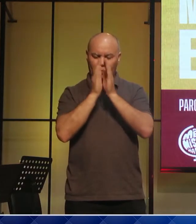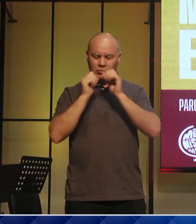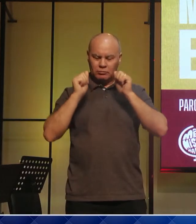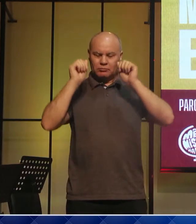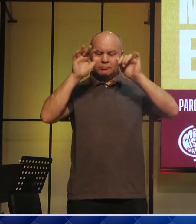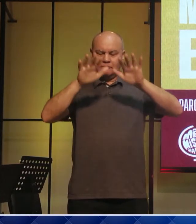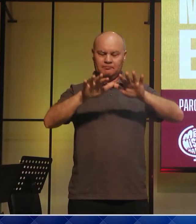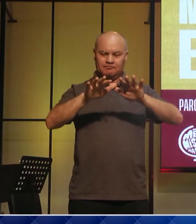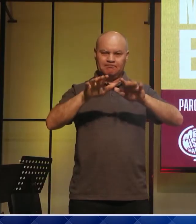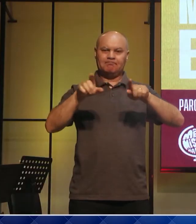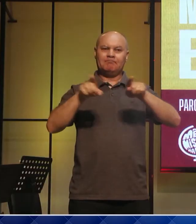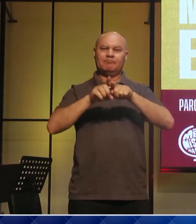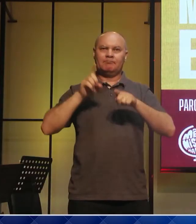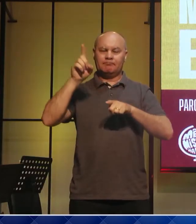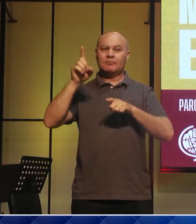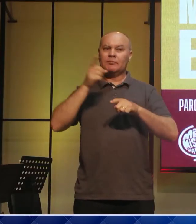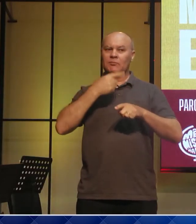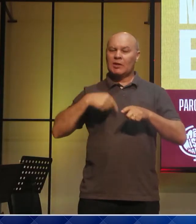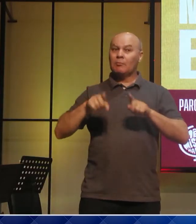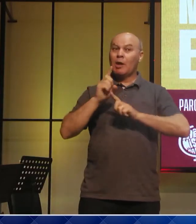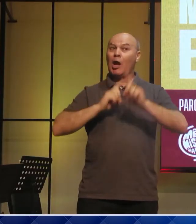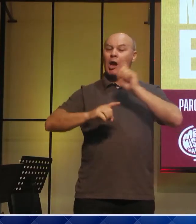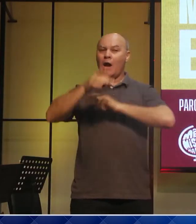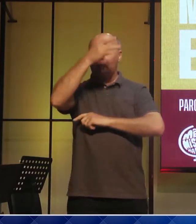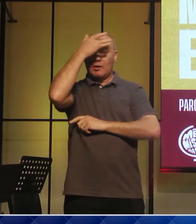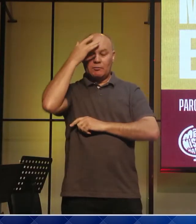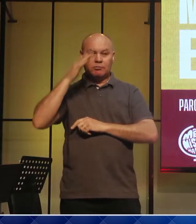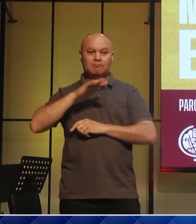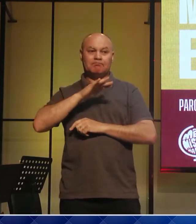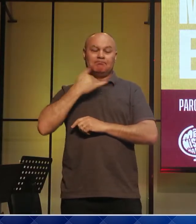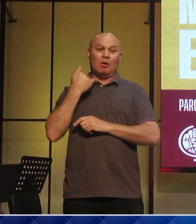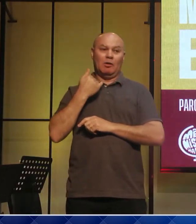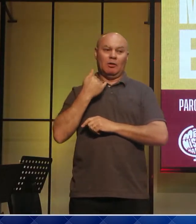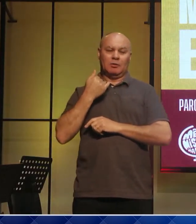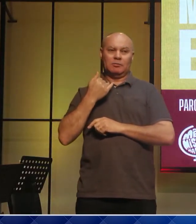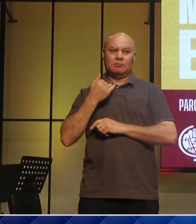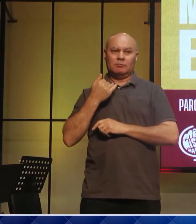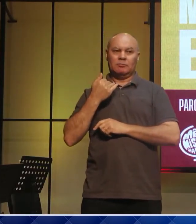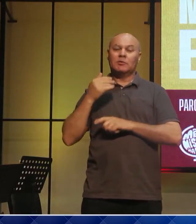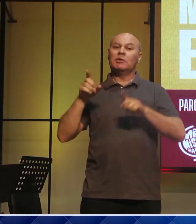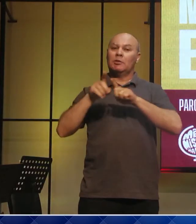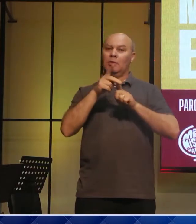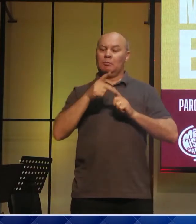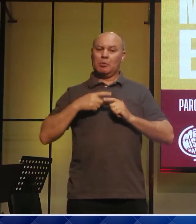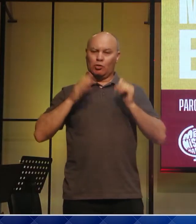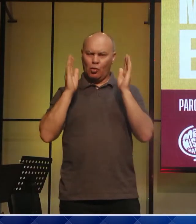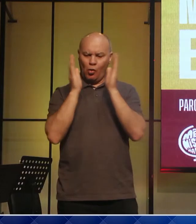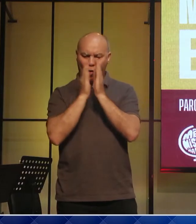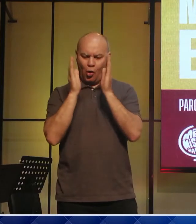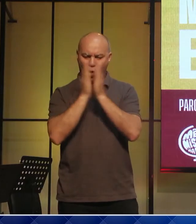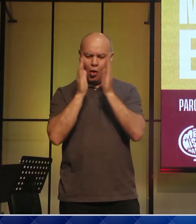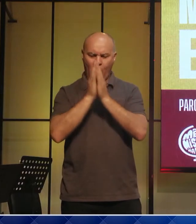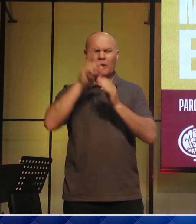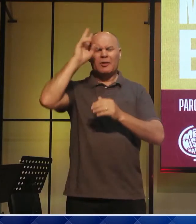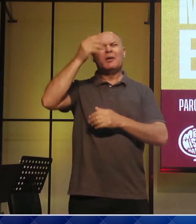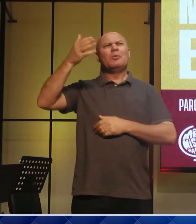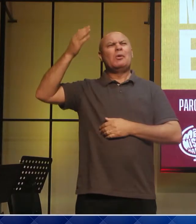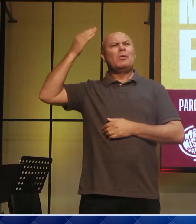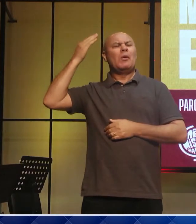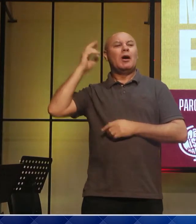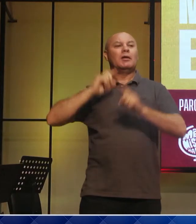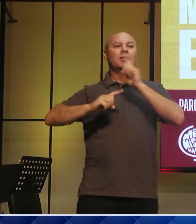morrem, alguns presbíteros também oram. São mais ou menos 300 presbíteros na época que eu ouvi. E muitos